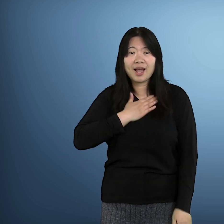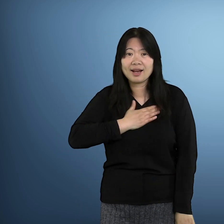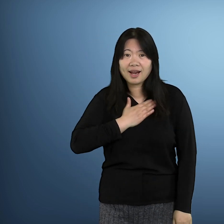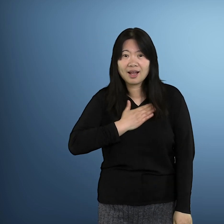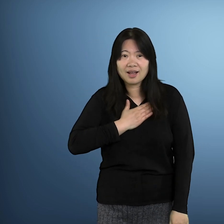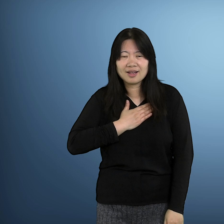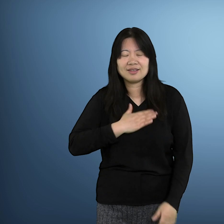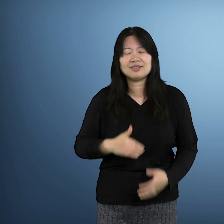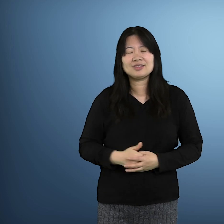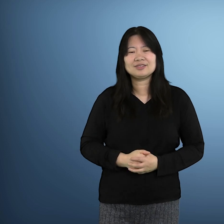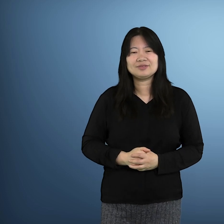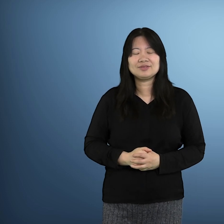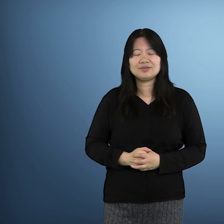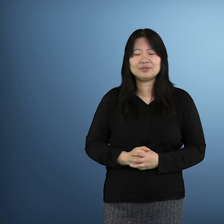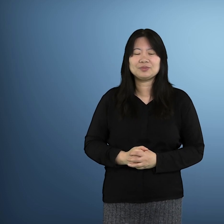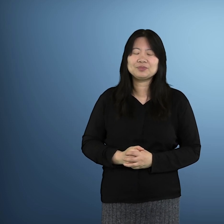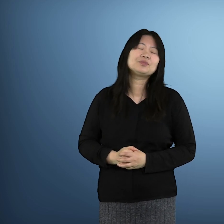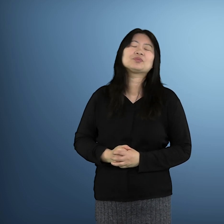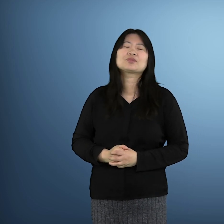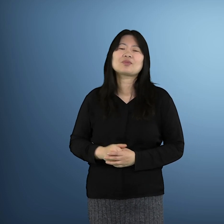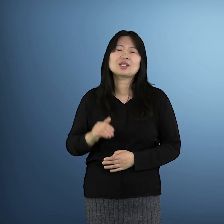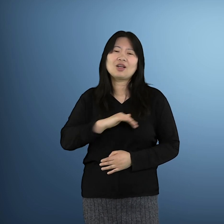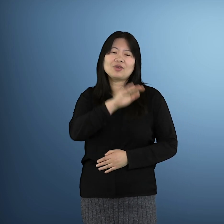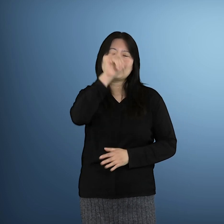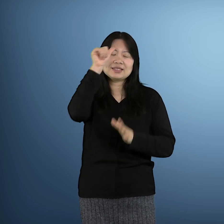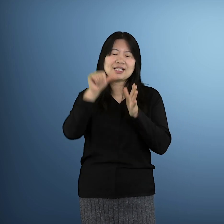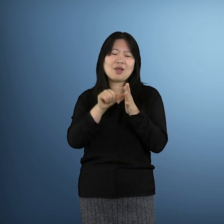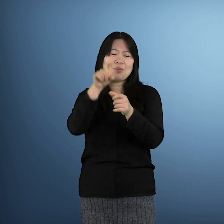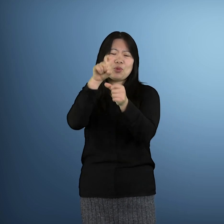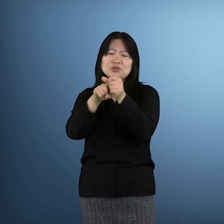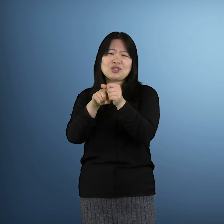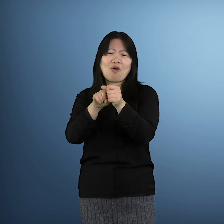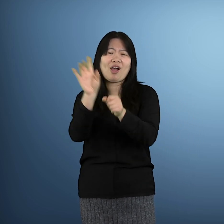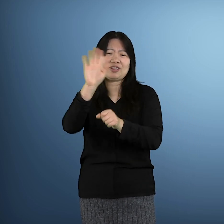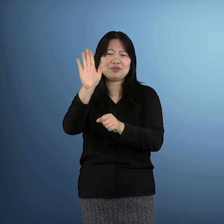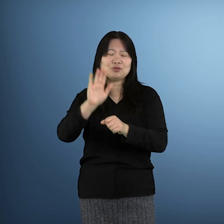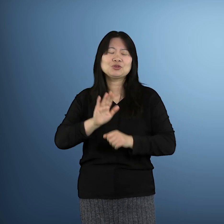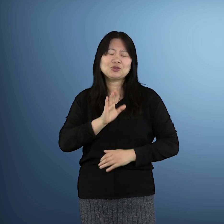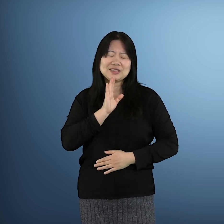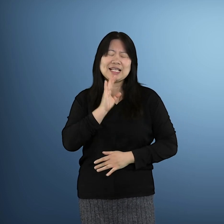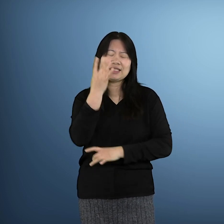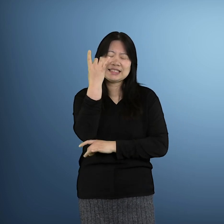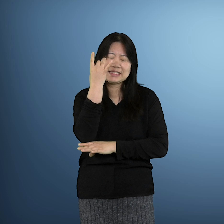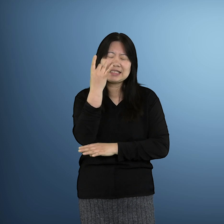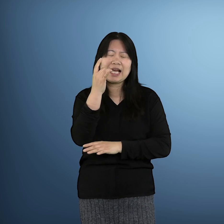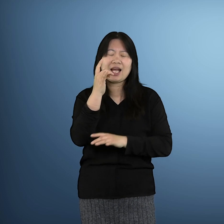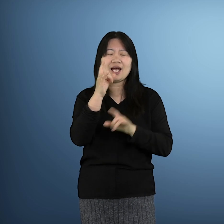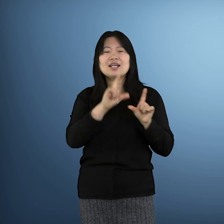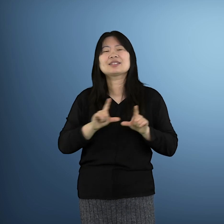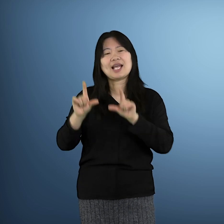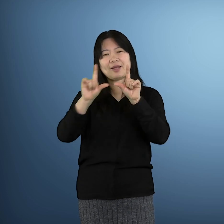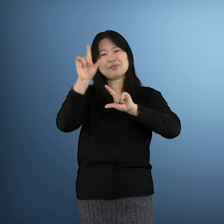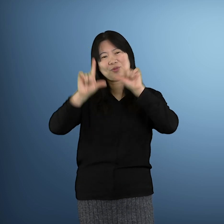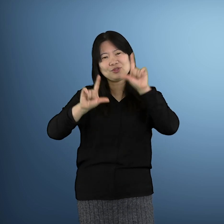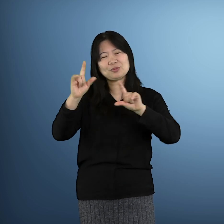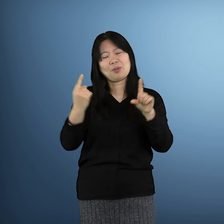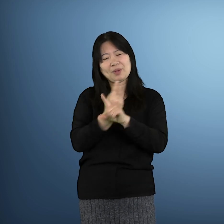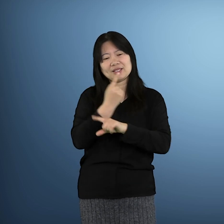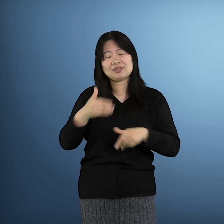기억나십니까? 환대는 우리 인생의 목적이 되어서는 안 돼요. 내 삶의 본질이 되어야